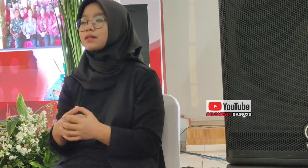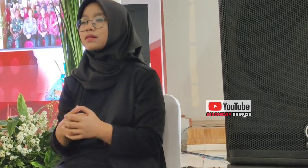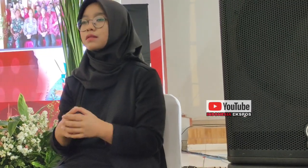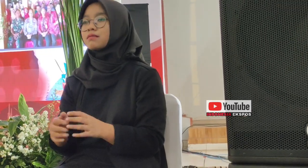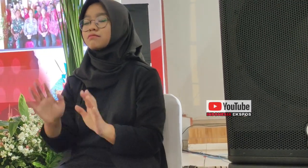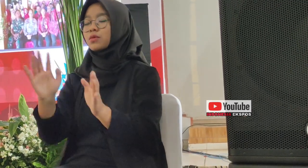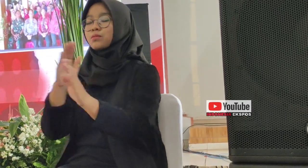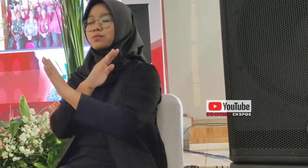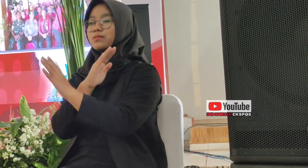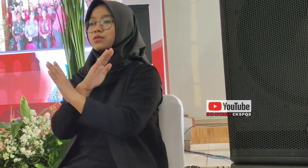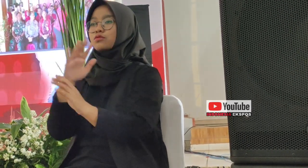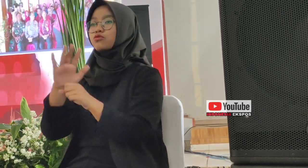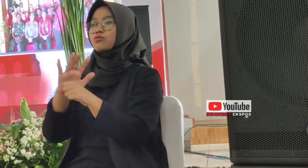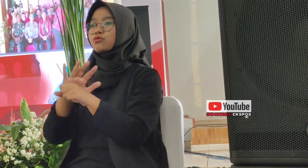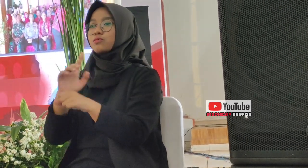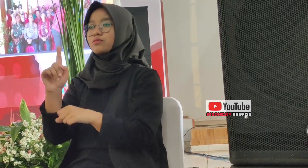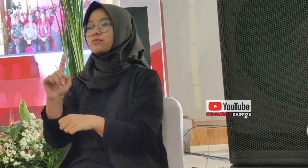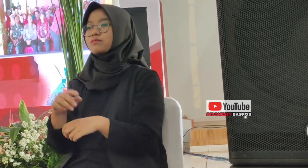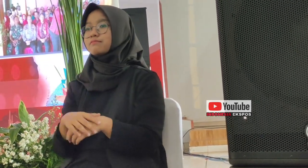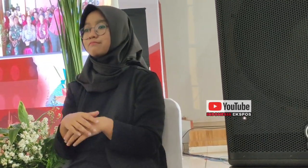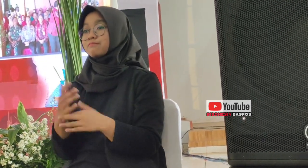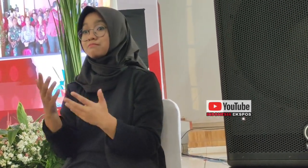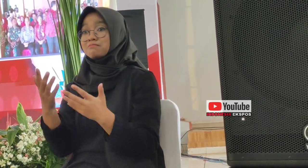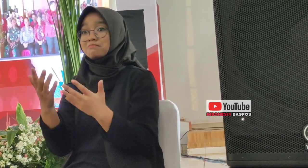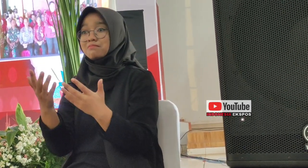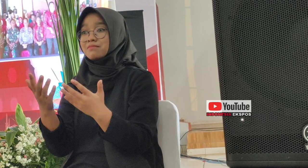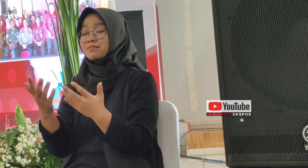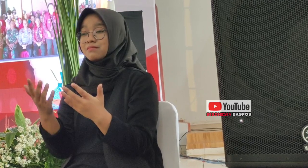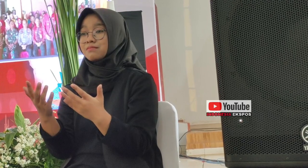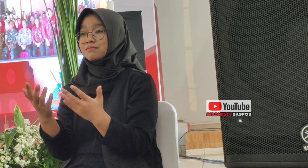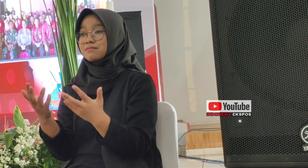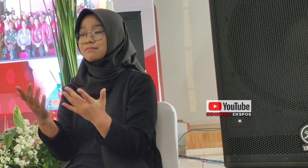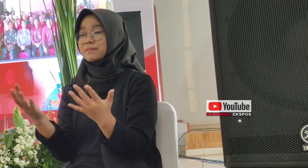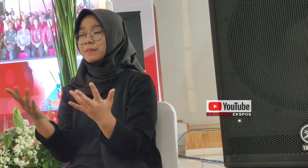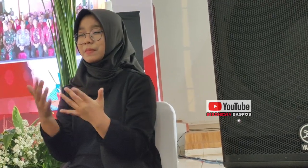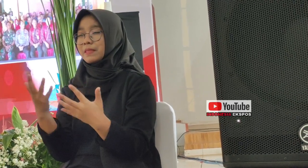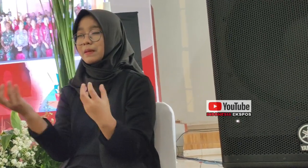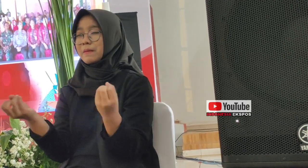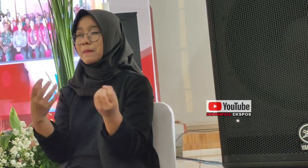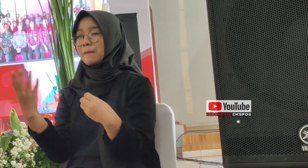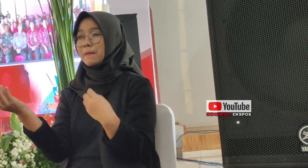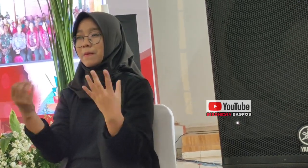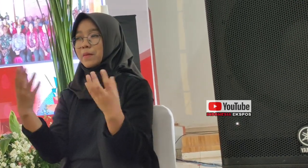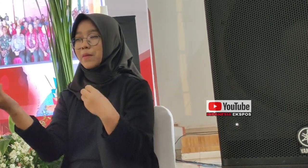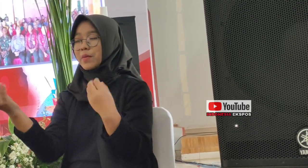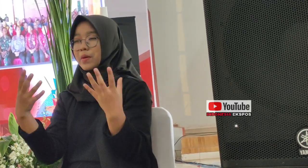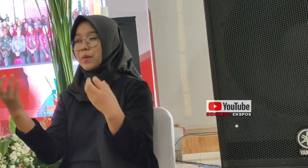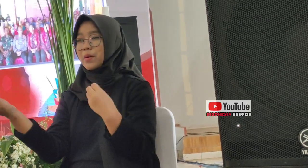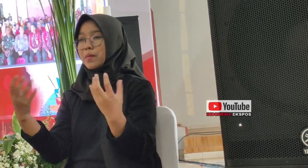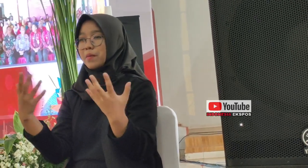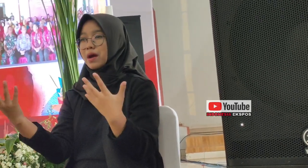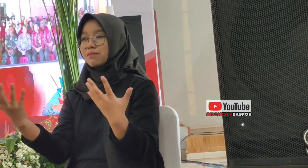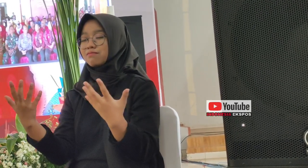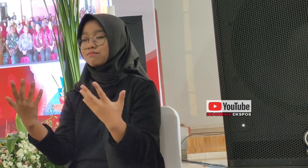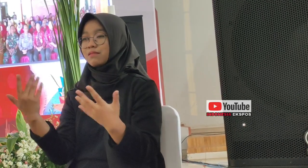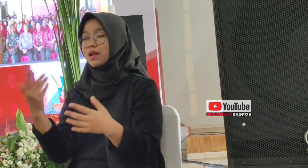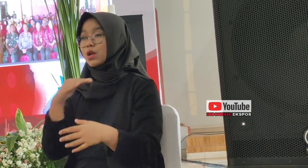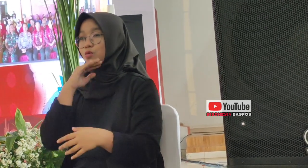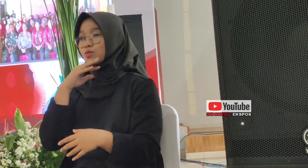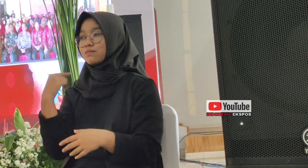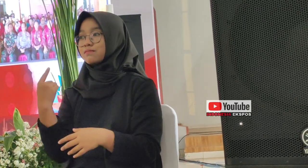Pelajar. Ora wis sapa pelajar ya wis nggih. Pak kula tenggo lho Pak, Bagar Kabupaten Malu. Kula sing disabilitas